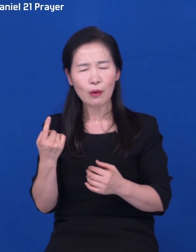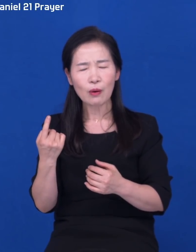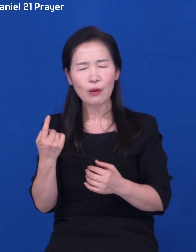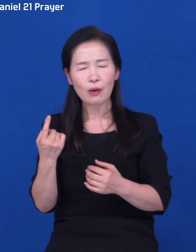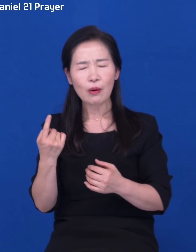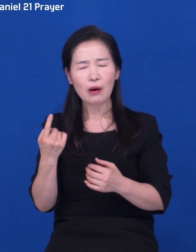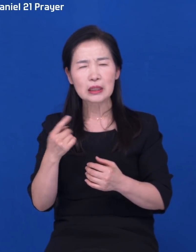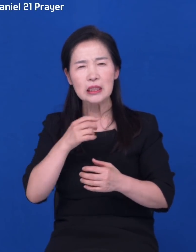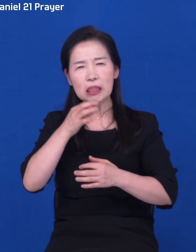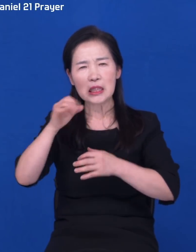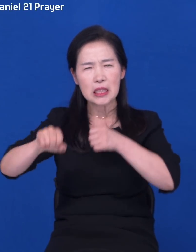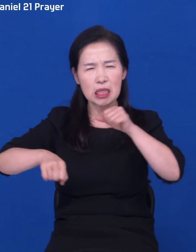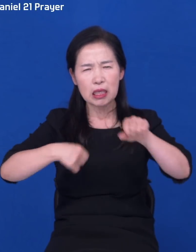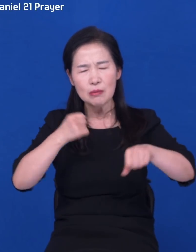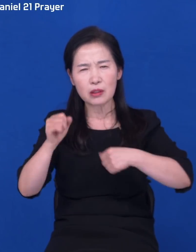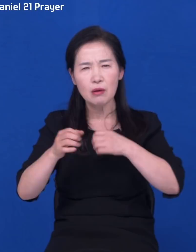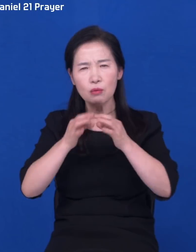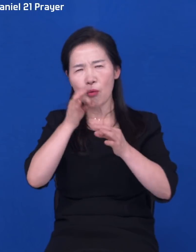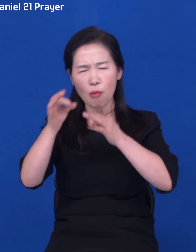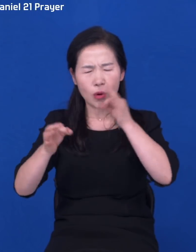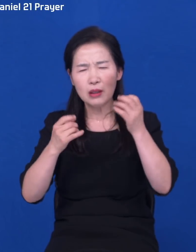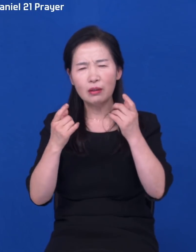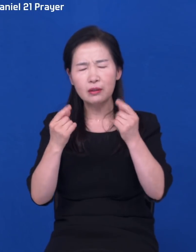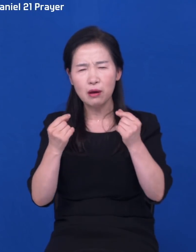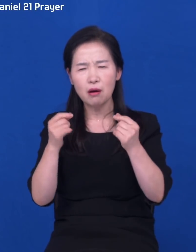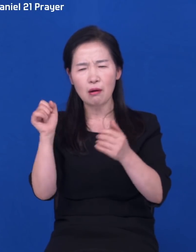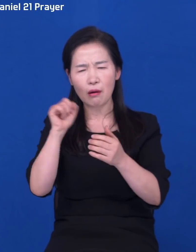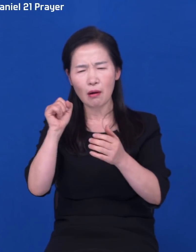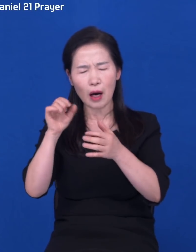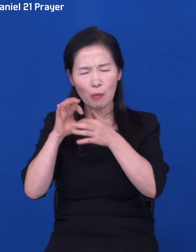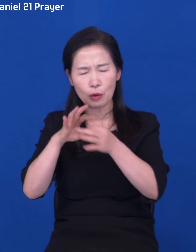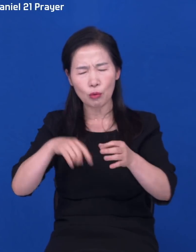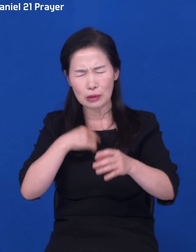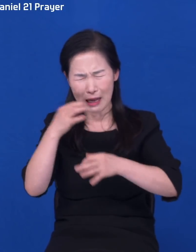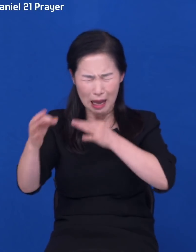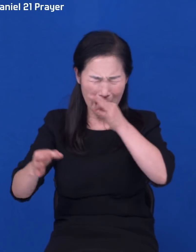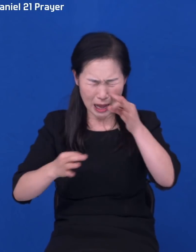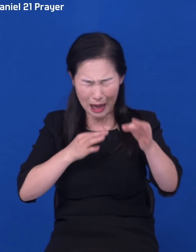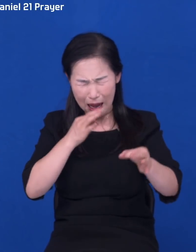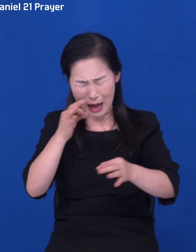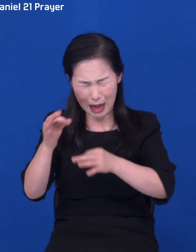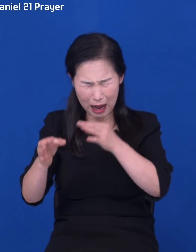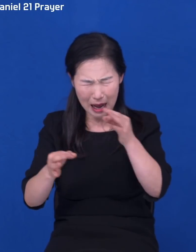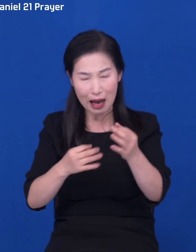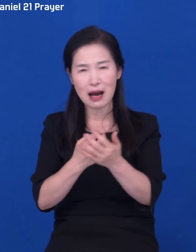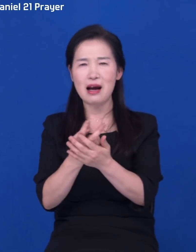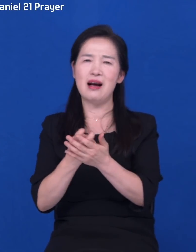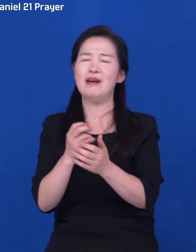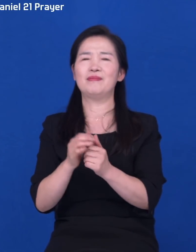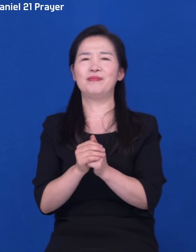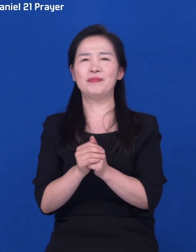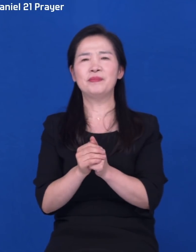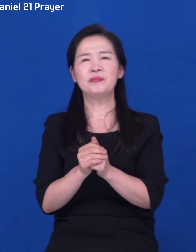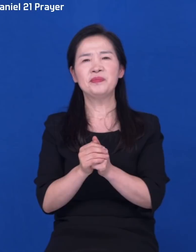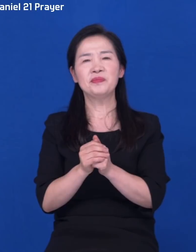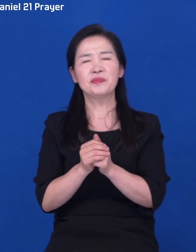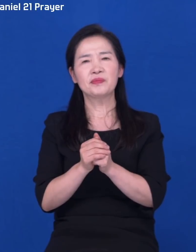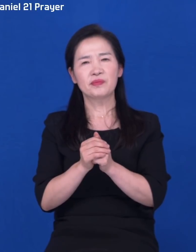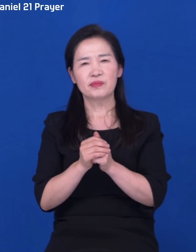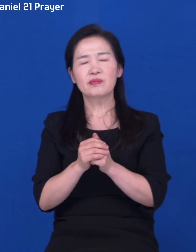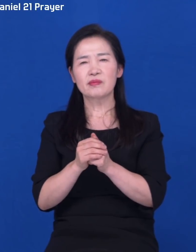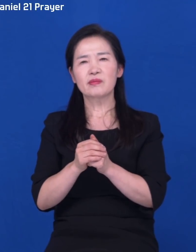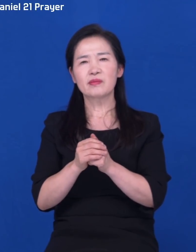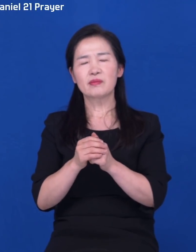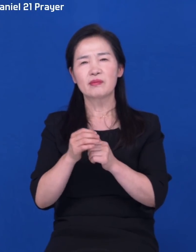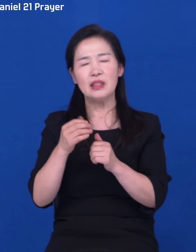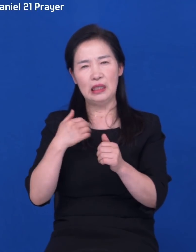같더라고요. 도착해서 이제 고민하다가 원래 저한테 제가 그때 이제 약간 도와주고 있었던 일을